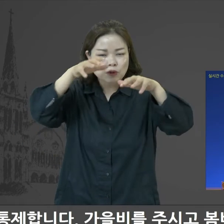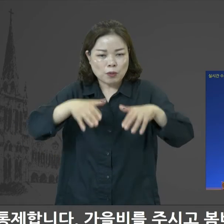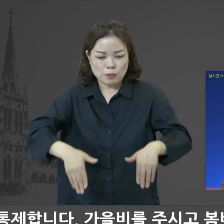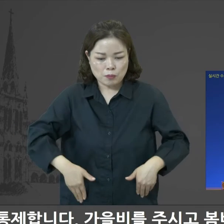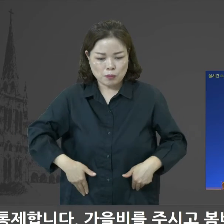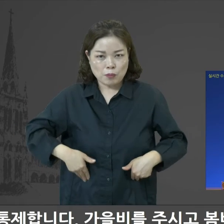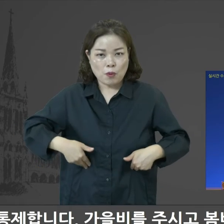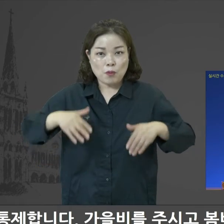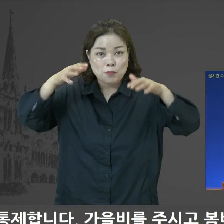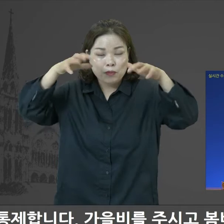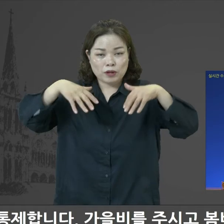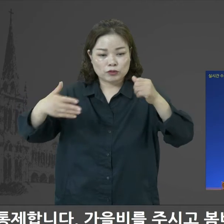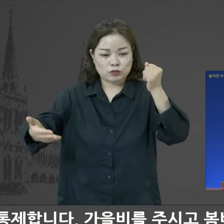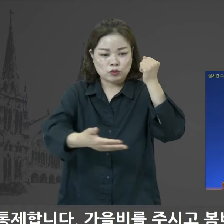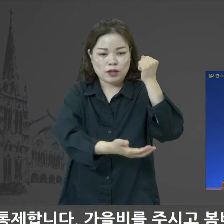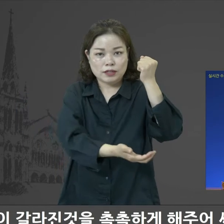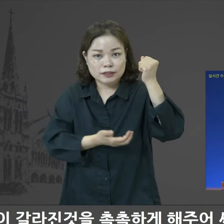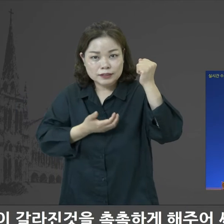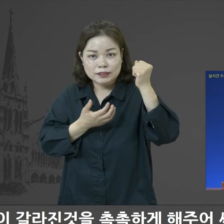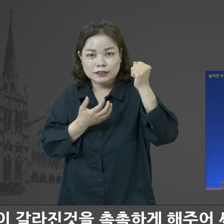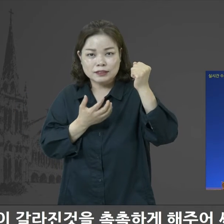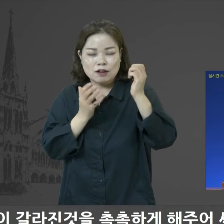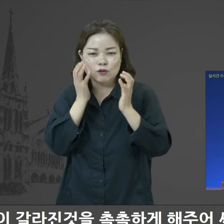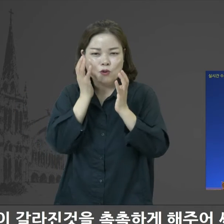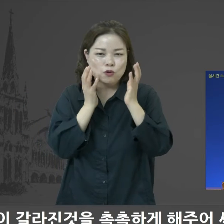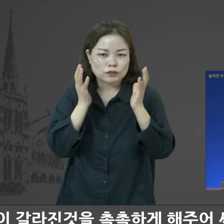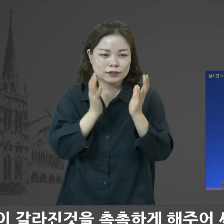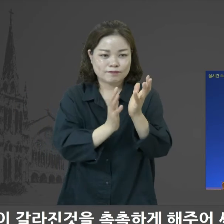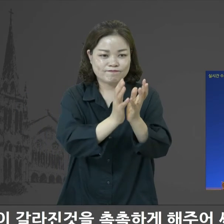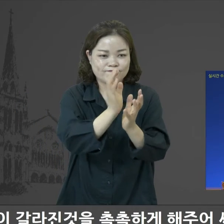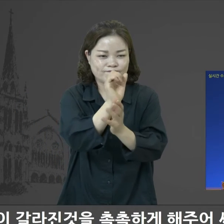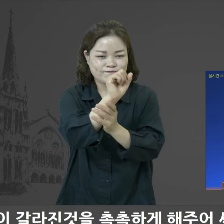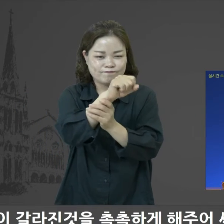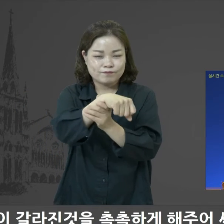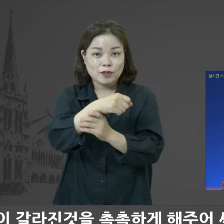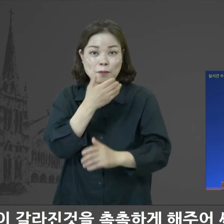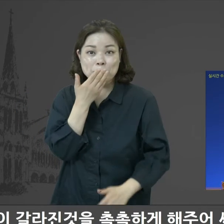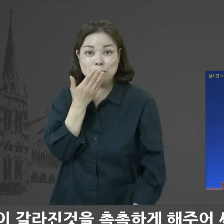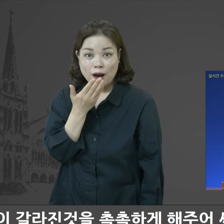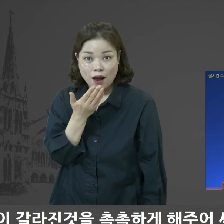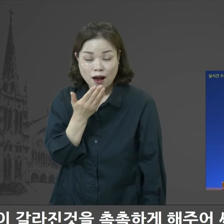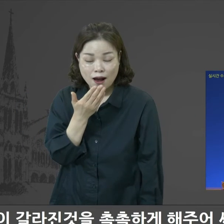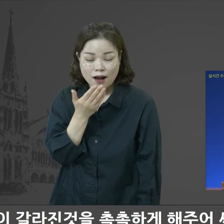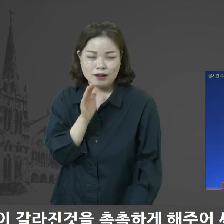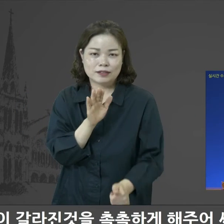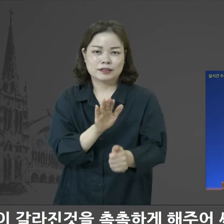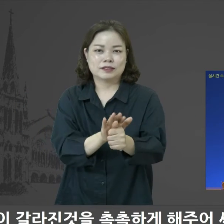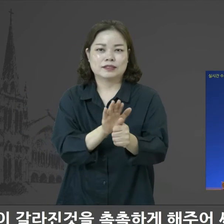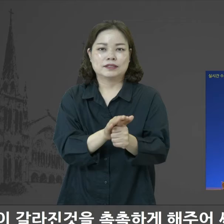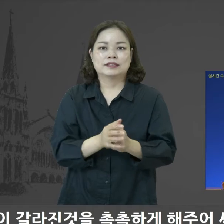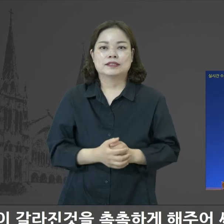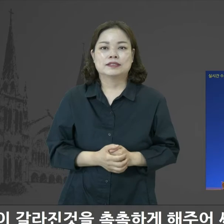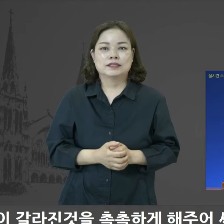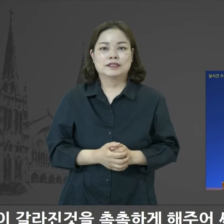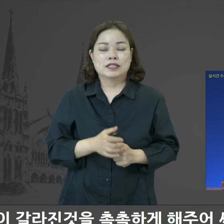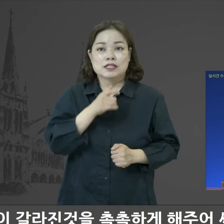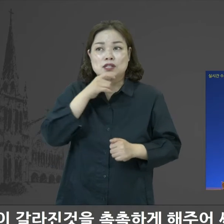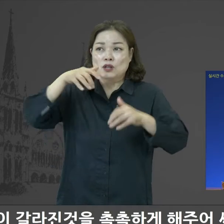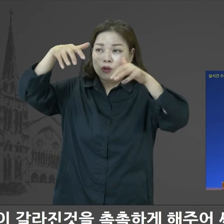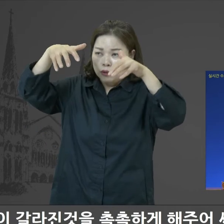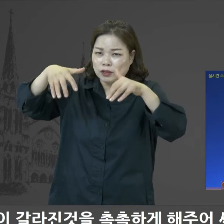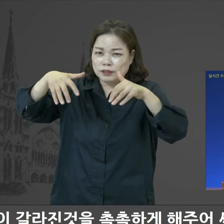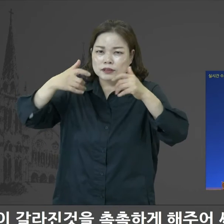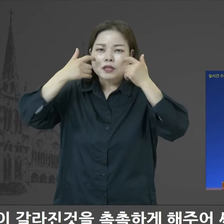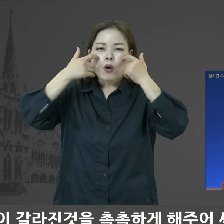봄비죠. 마지막 추수하기 전에 곡물들이 힘을 다해서 꽃을 피우고 열매를 맺을 수 있도록 도와줍니다. 비는 많이 내리는